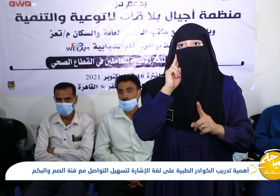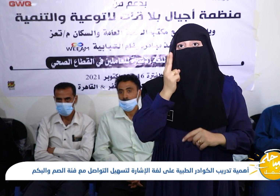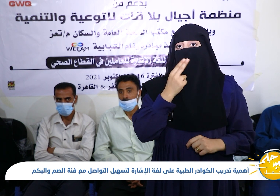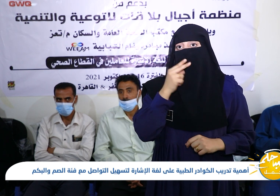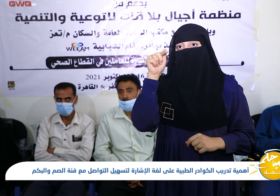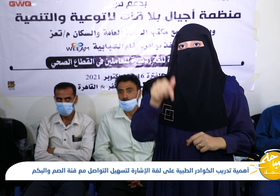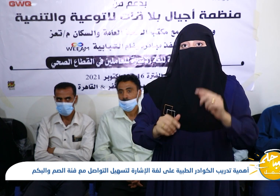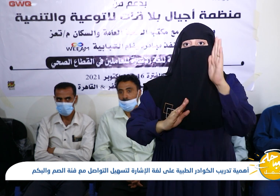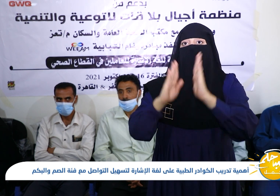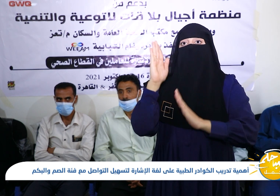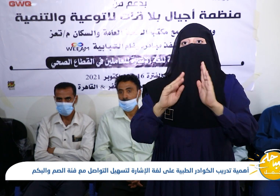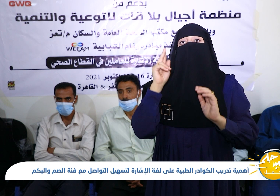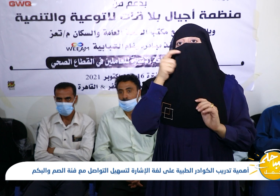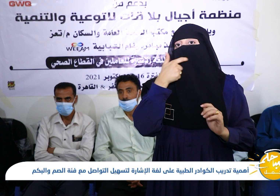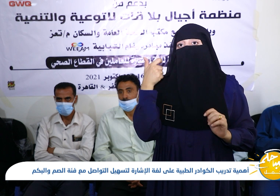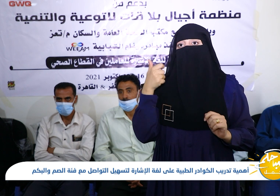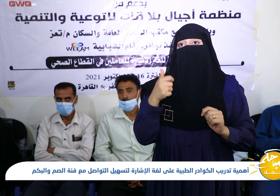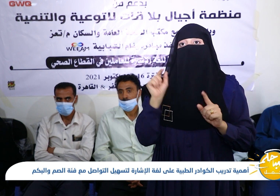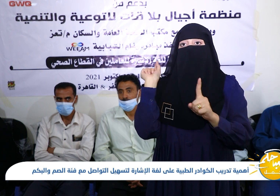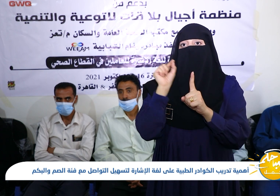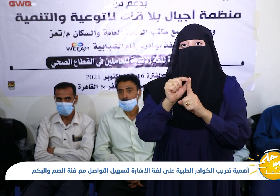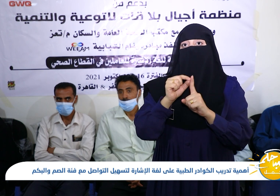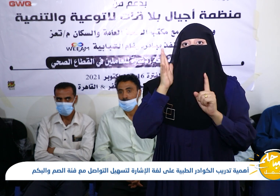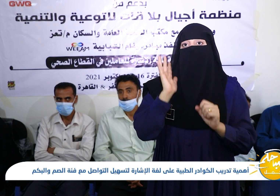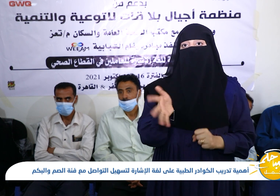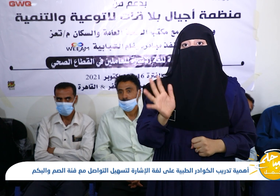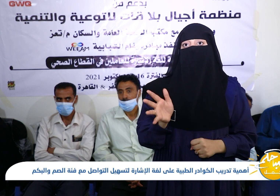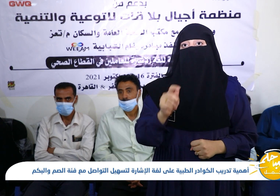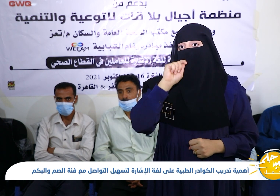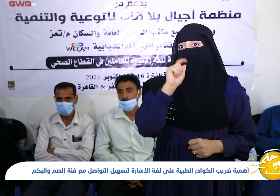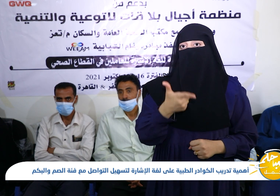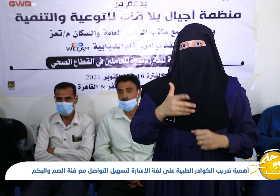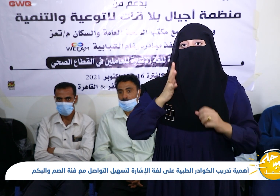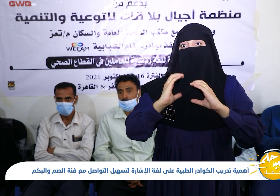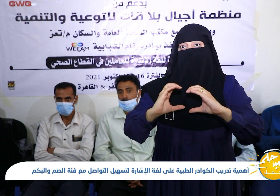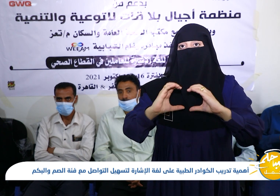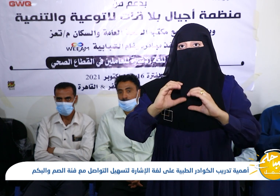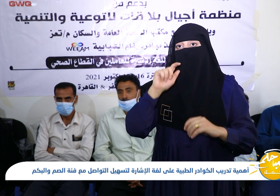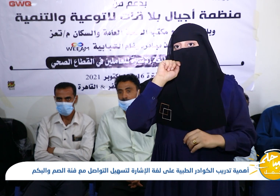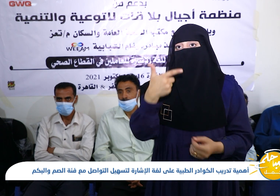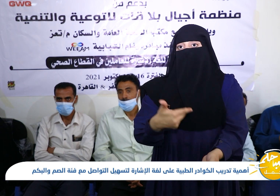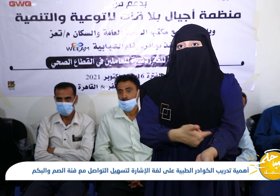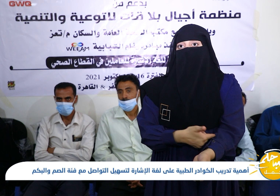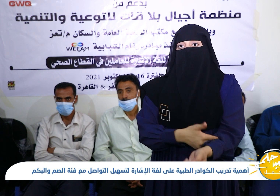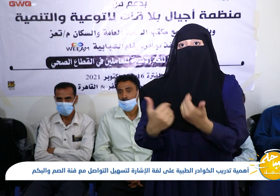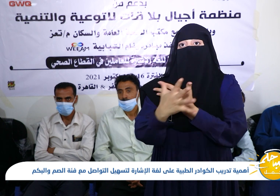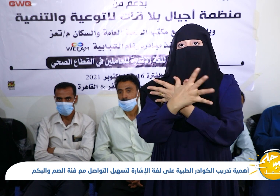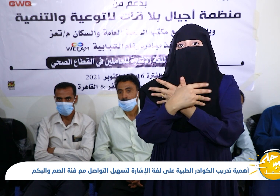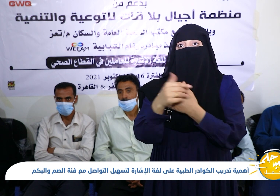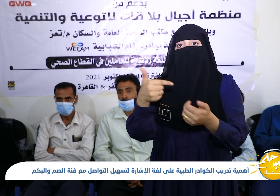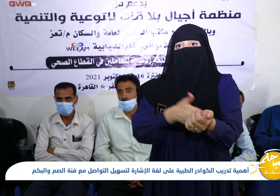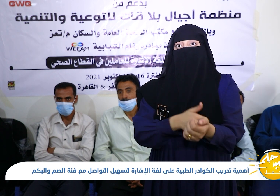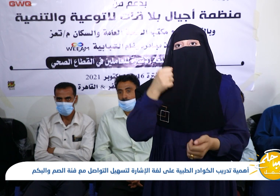فئة الصم والبكم في مدينة تعز، ويستهدف 15 من المتدربين من مستشفى